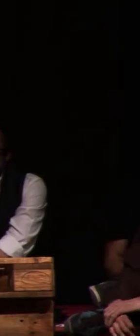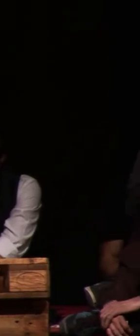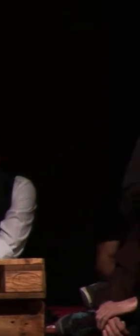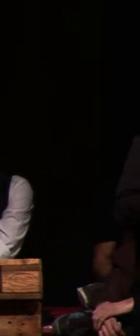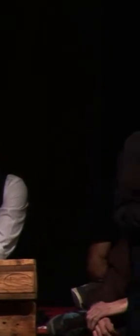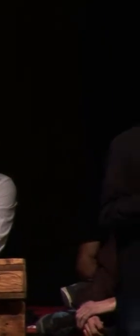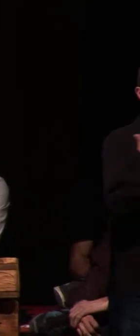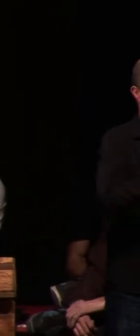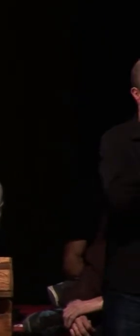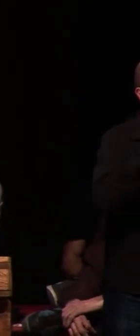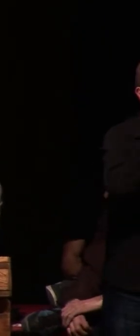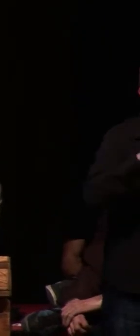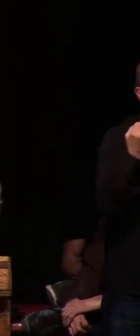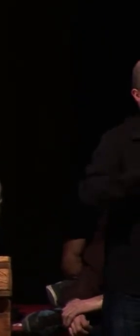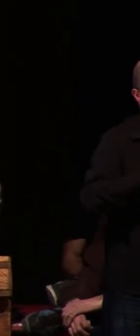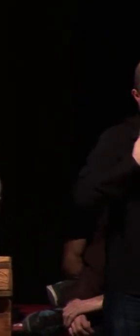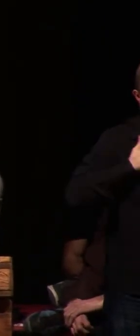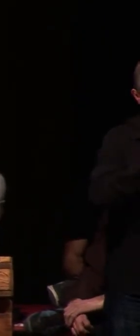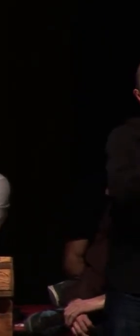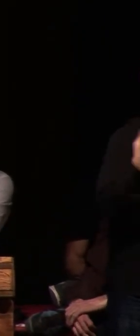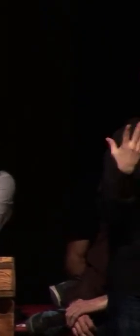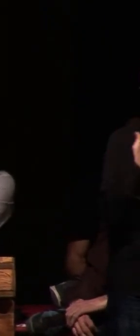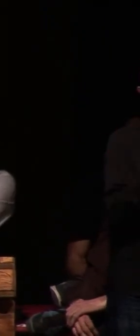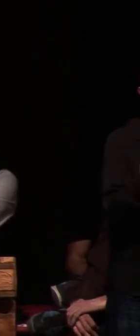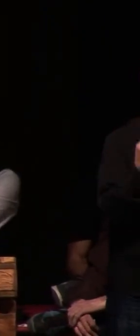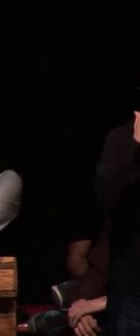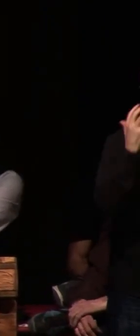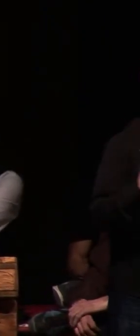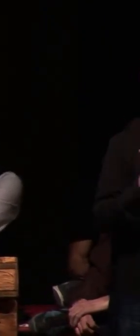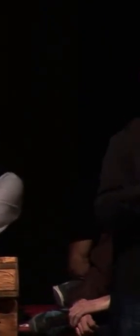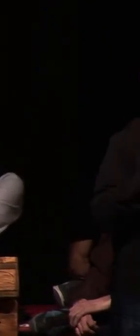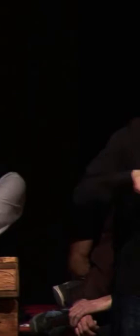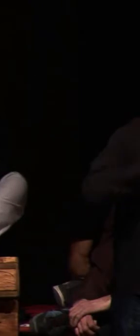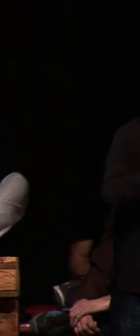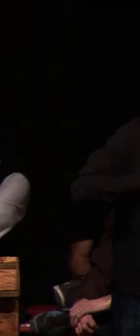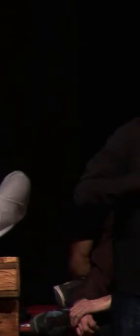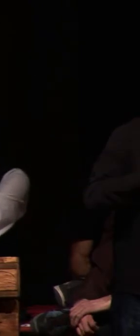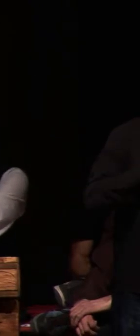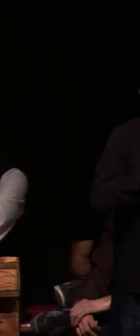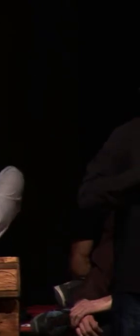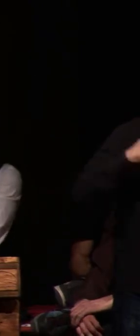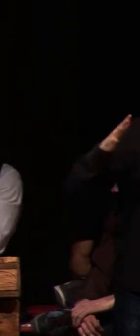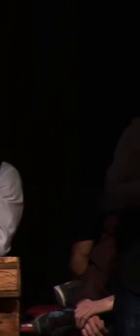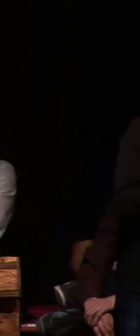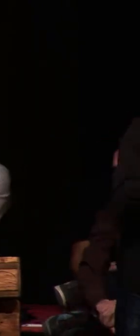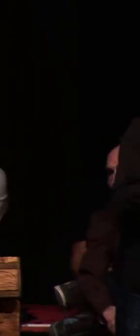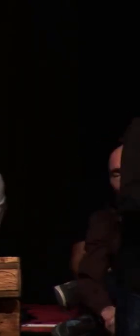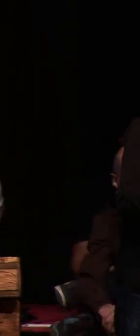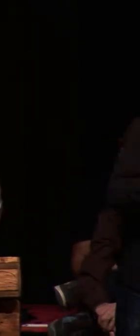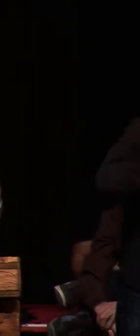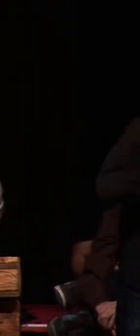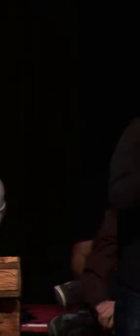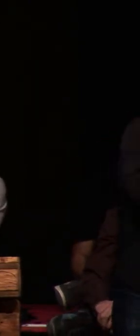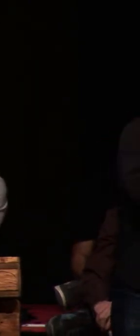els problemes i els conflictes que ha de solucionar aquest país són moltíssims i el desig de voler-ho tot precisament és per resoldre